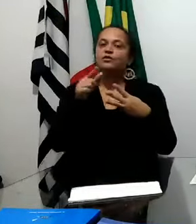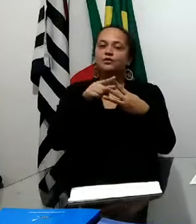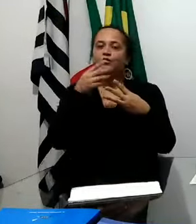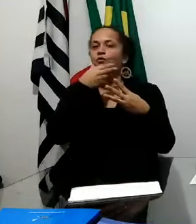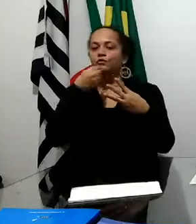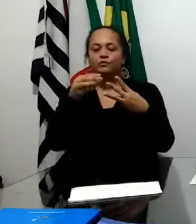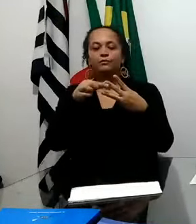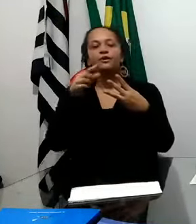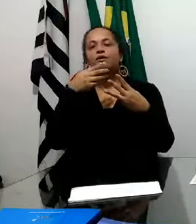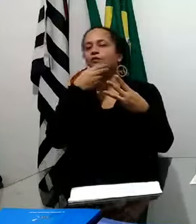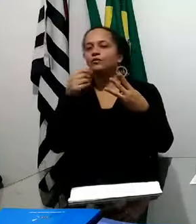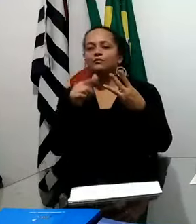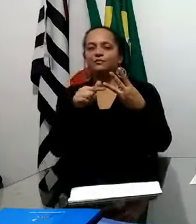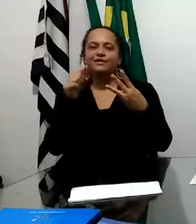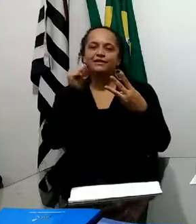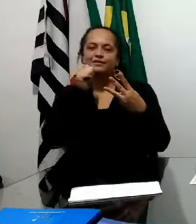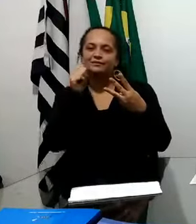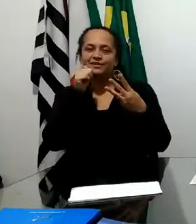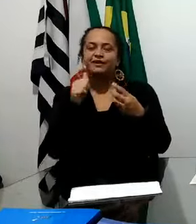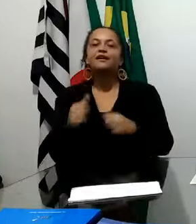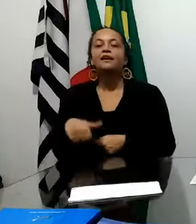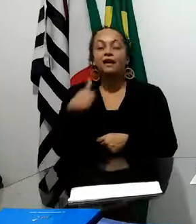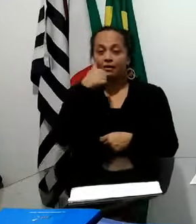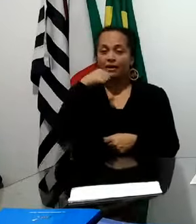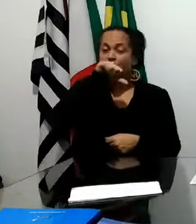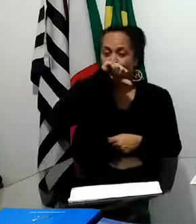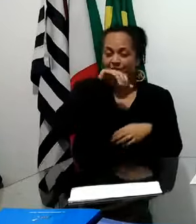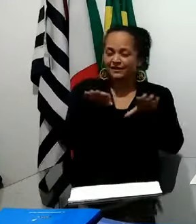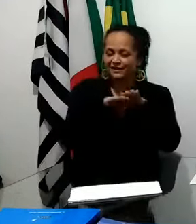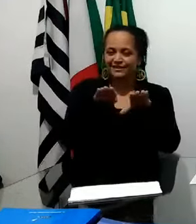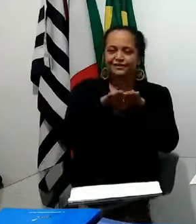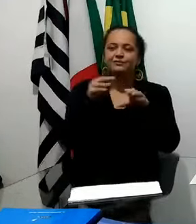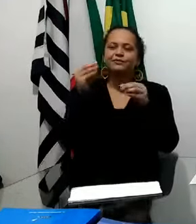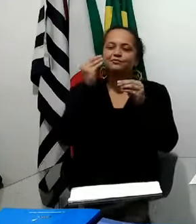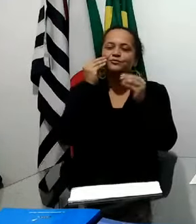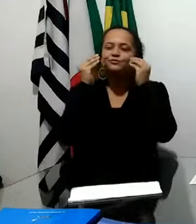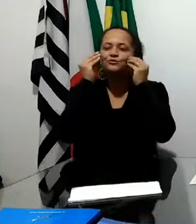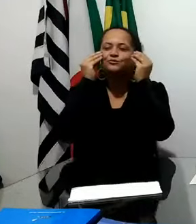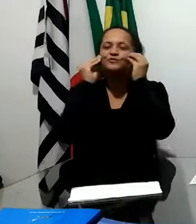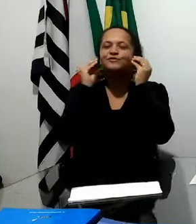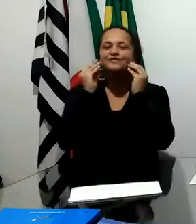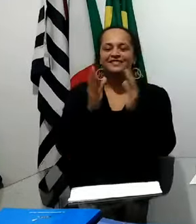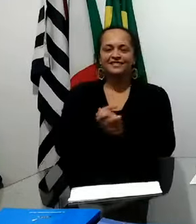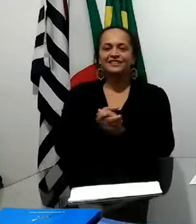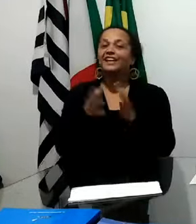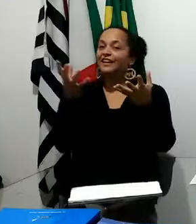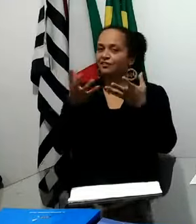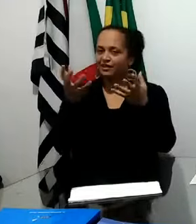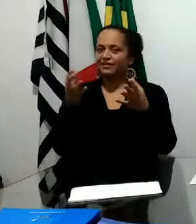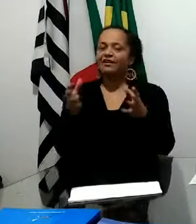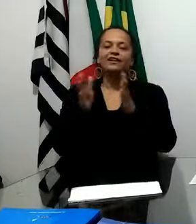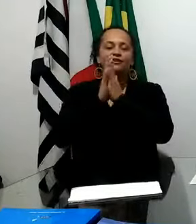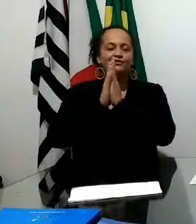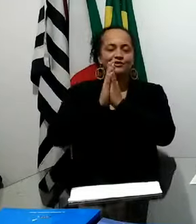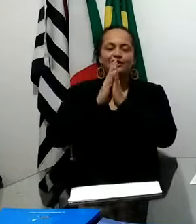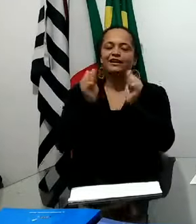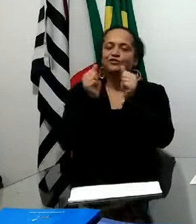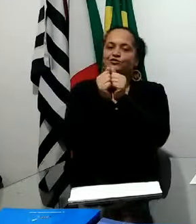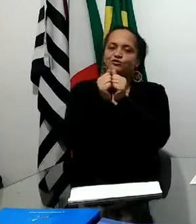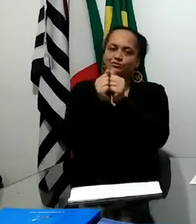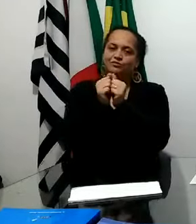toda a minha família. A minha mãezinha, se estiver assistindo, né, a irmã Eurides, um beijo. E eu quero orar com você. Eu quero orar com